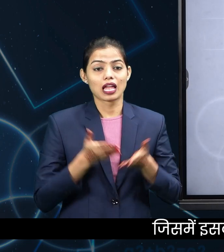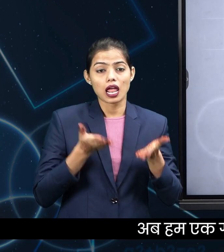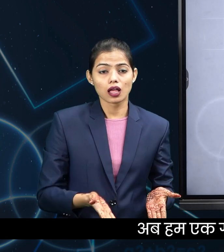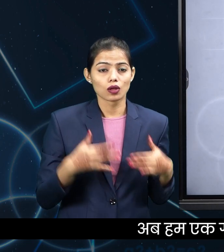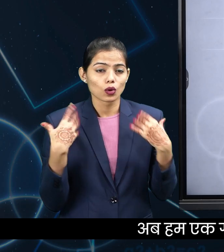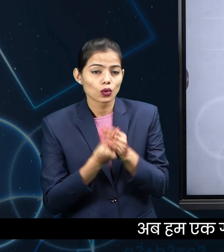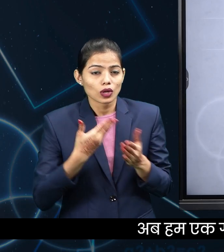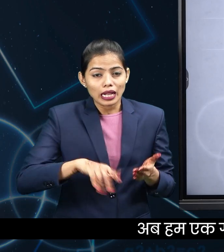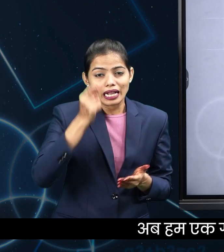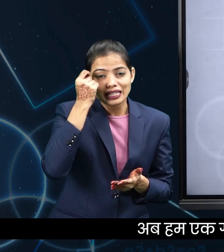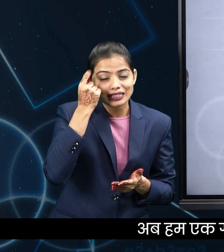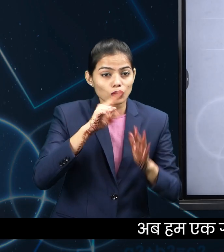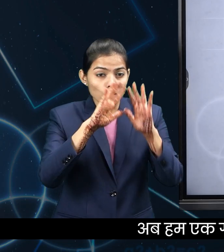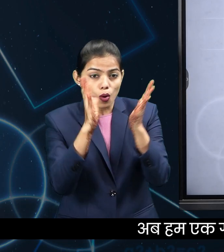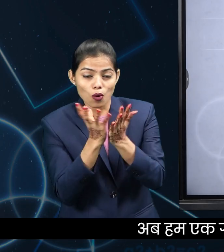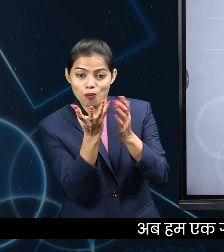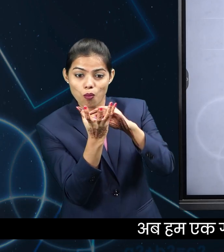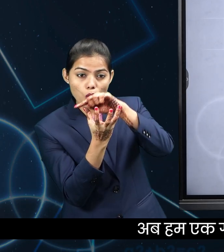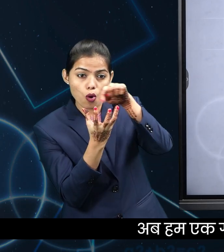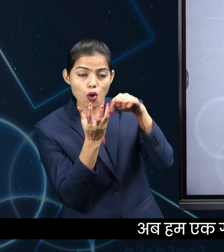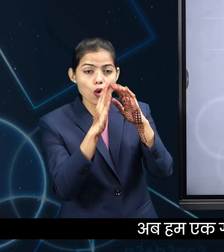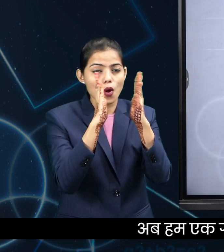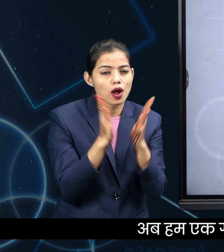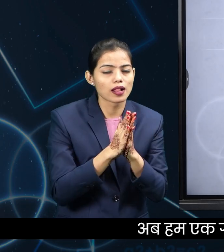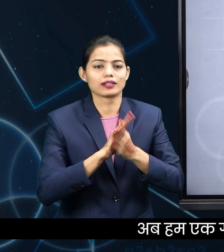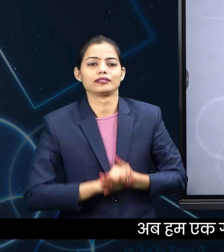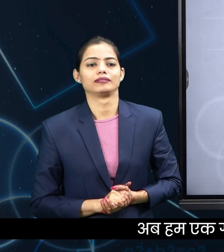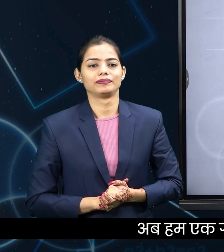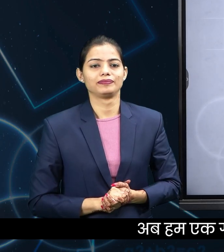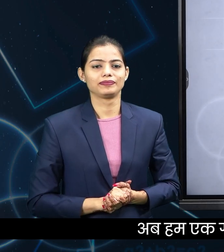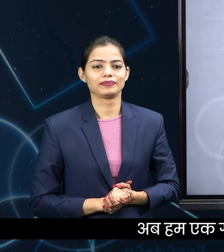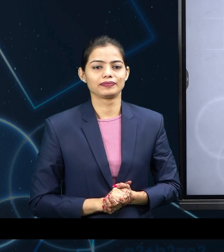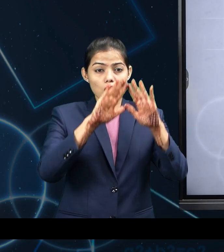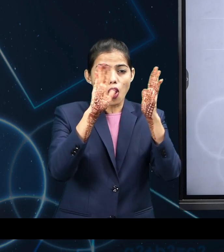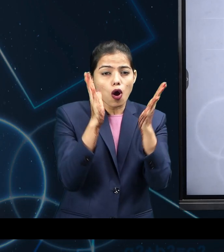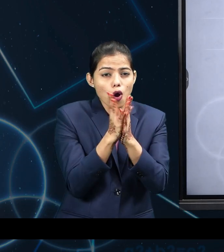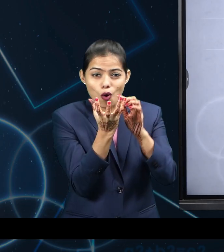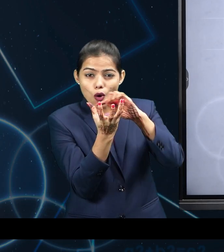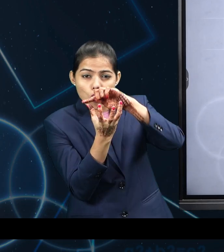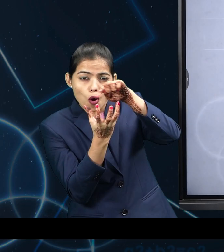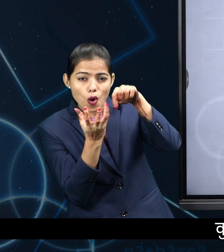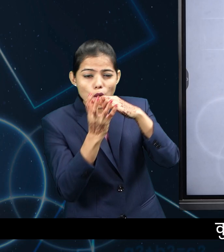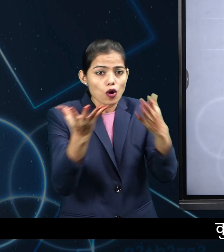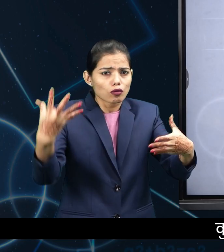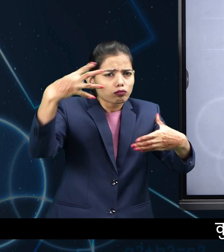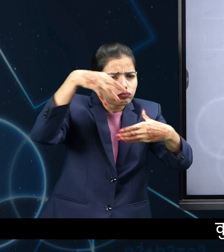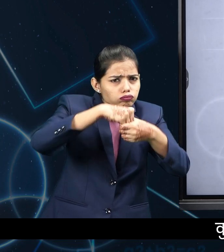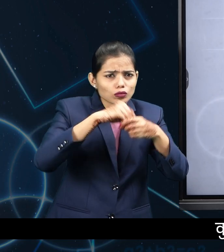अब हम एक गोले के कुल पृष्ठीय क्षेत्रफल को समझेंगे। कुल पृष्ठीय